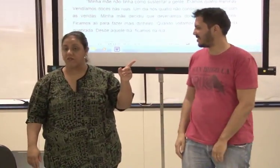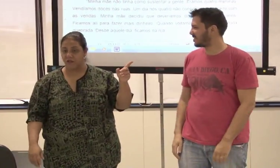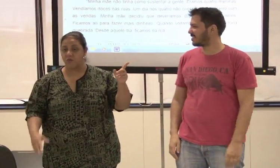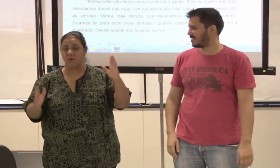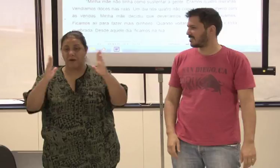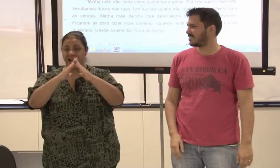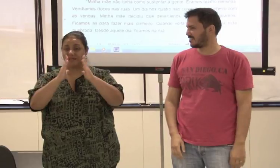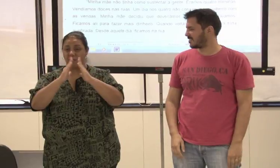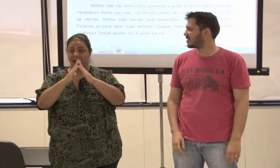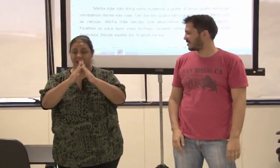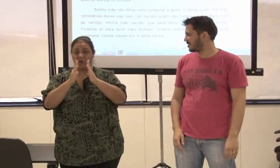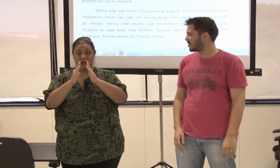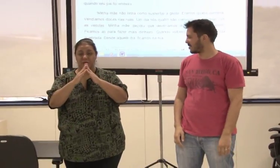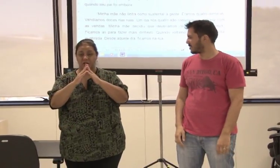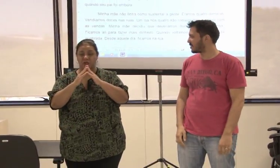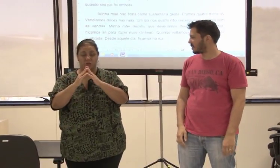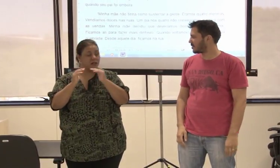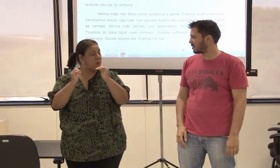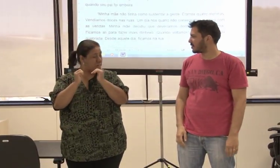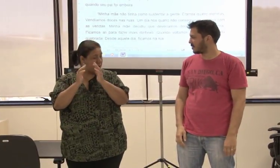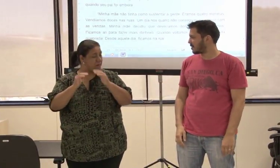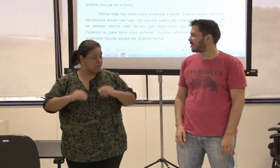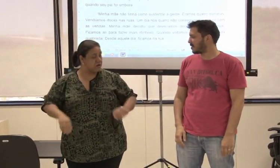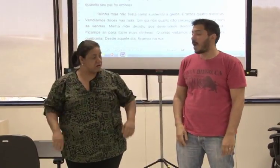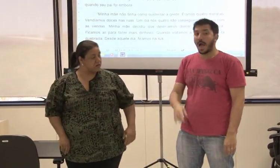Viu? Uma casa como é que está completamente destruída.